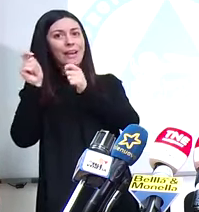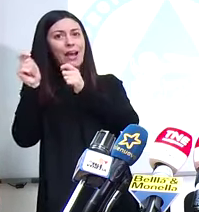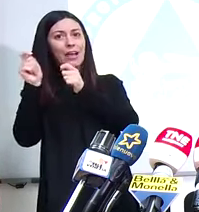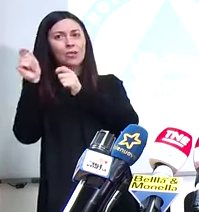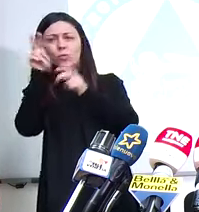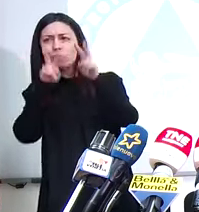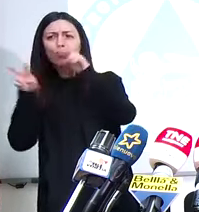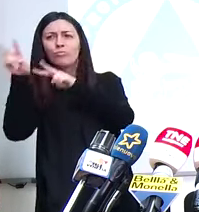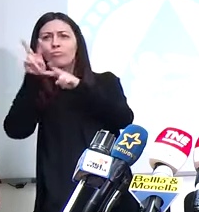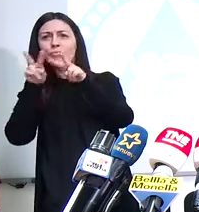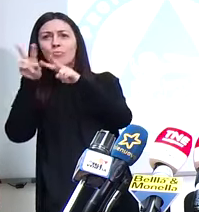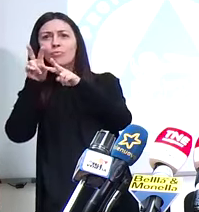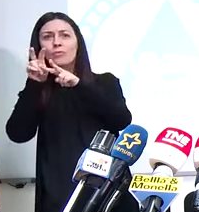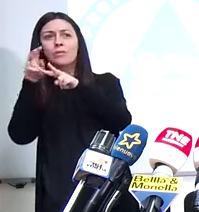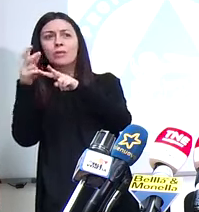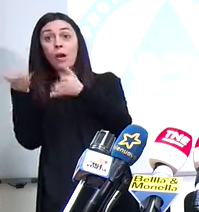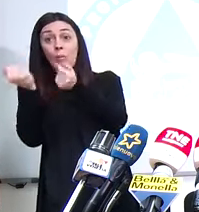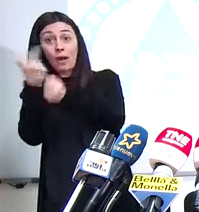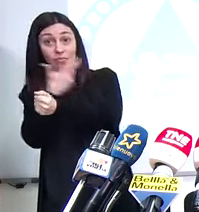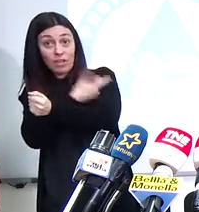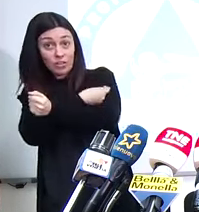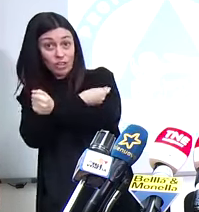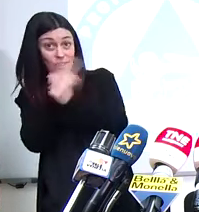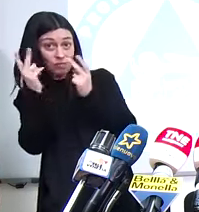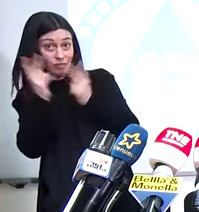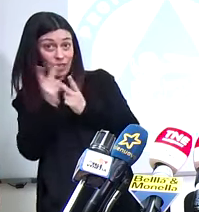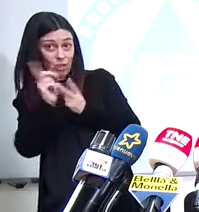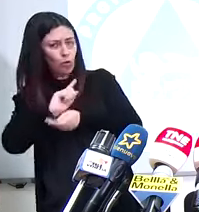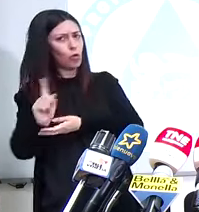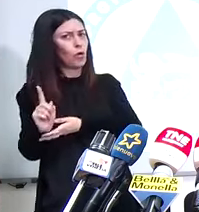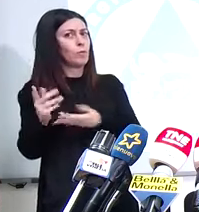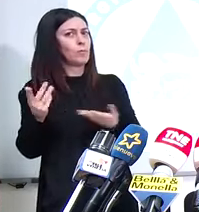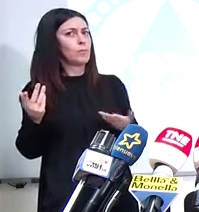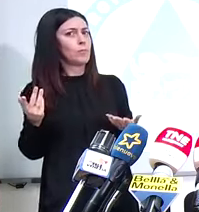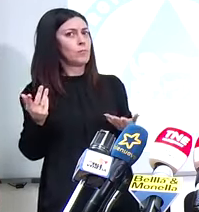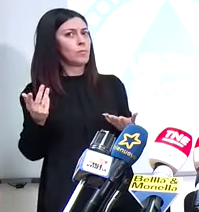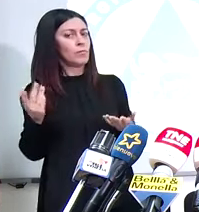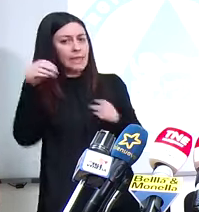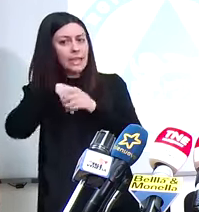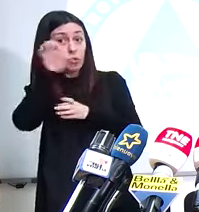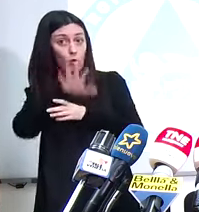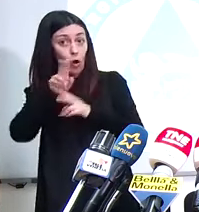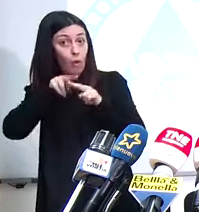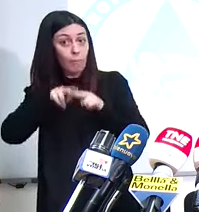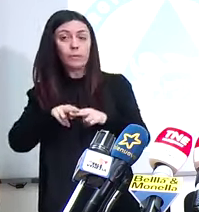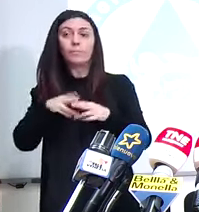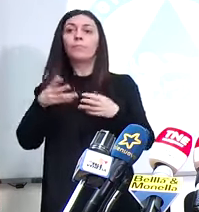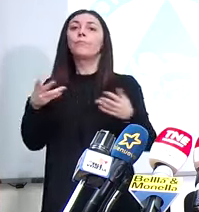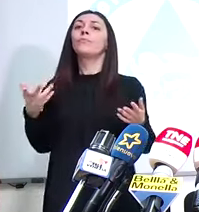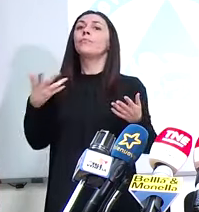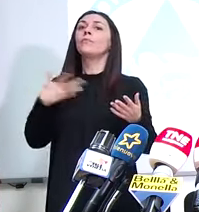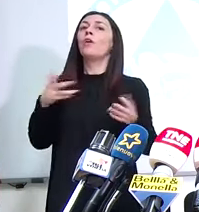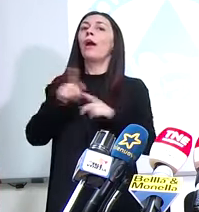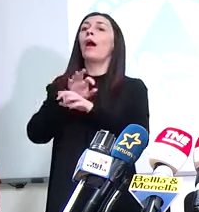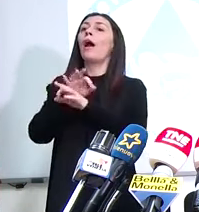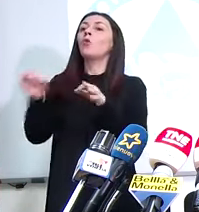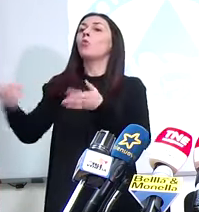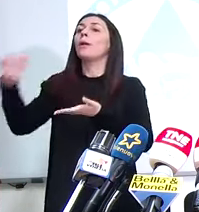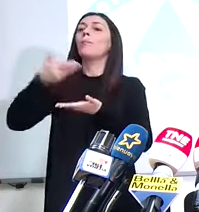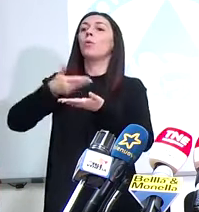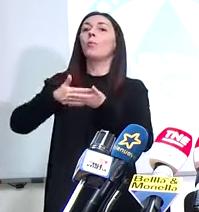comunitario nell'acquisto siamo sempre in europa nelle trattative ci sono offerte che arrivano dall'europa of art e galli rohl tofoli